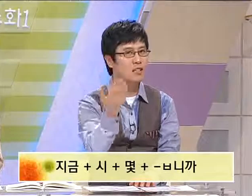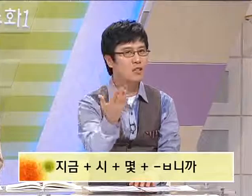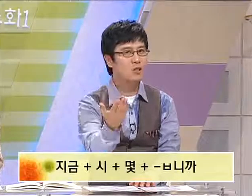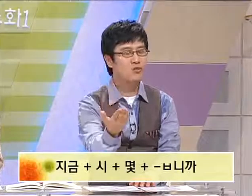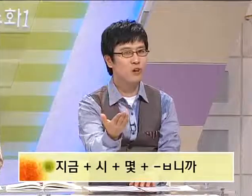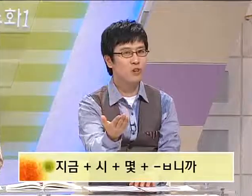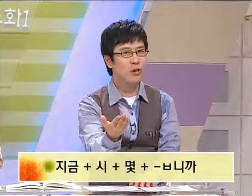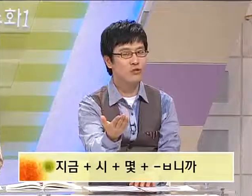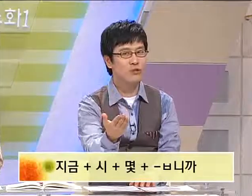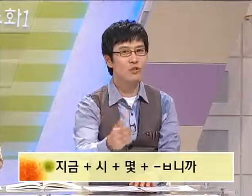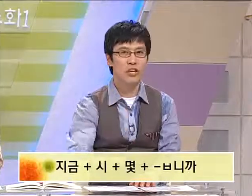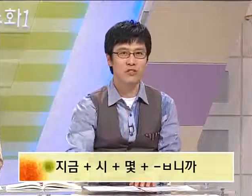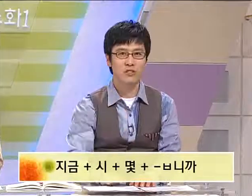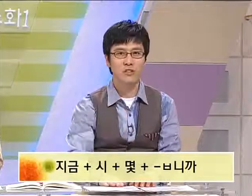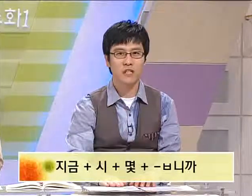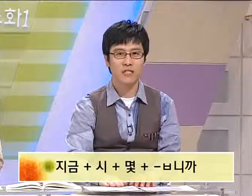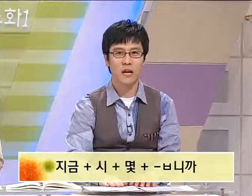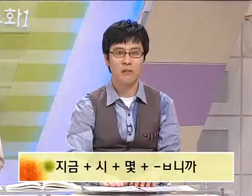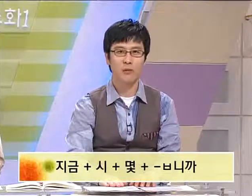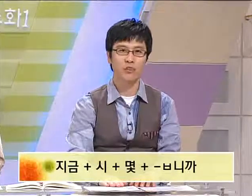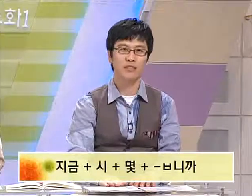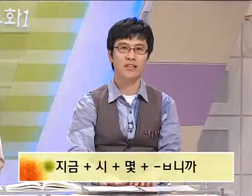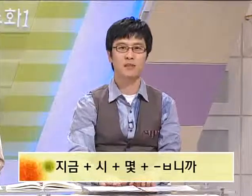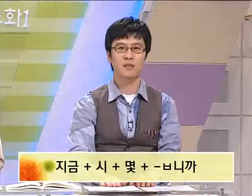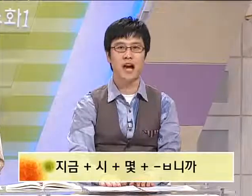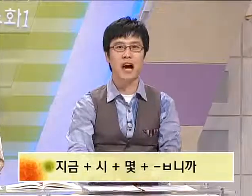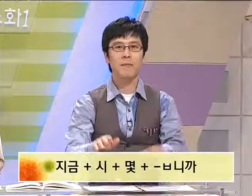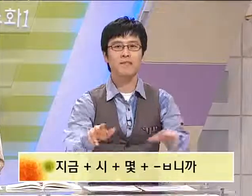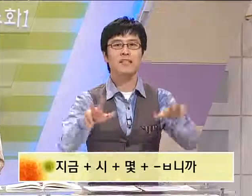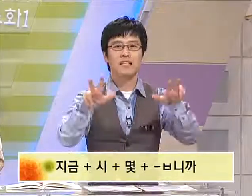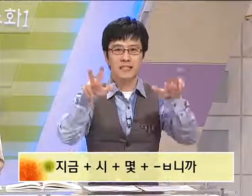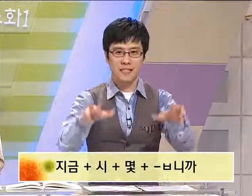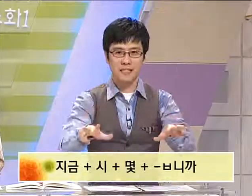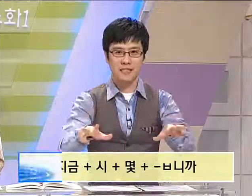수형 더해 주시면 되겠죠. 자, 제가 한번 보여드리겠습니다. 지금